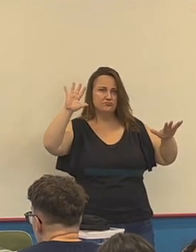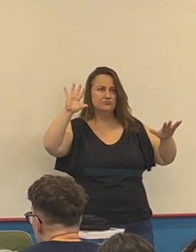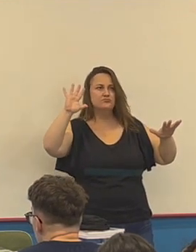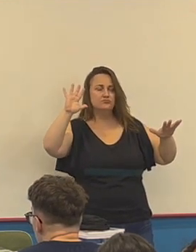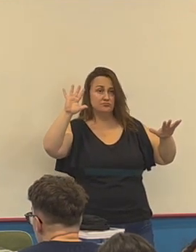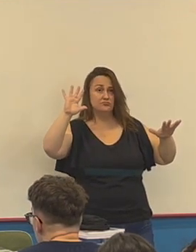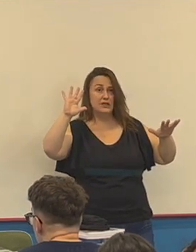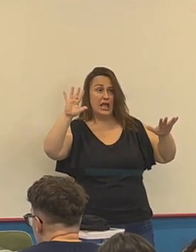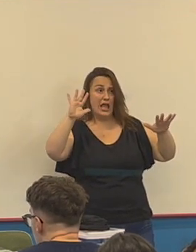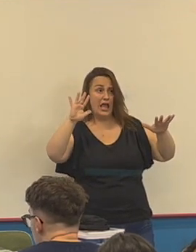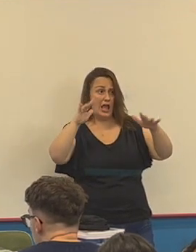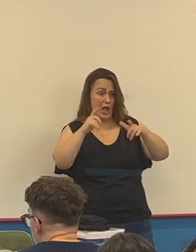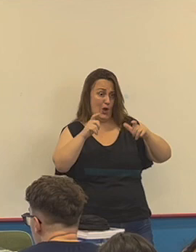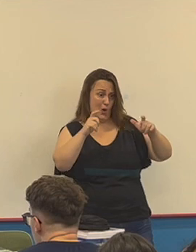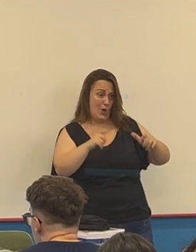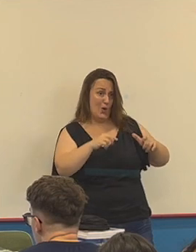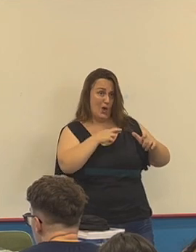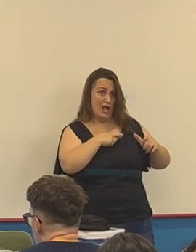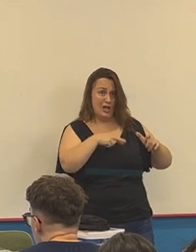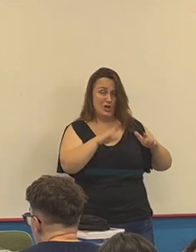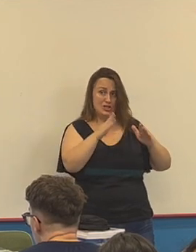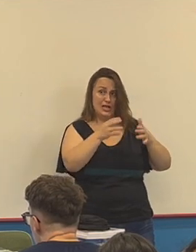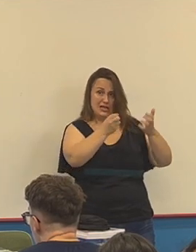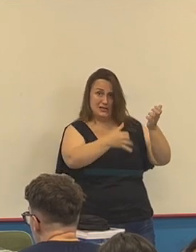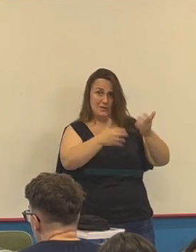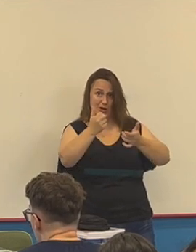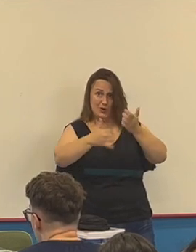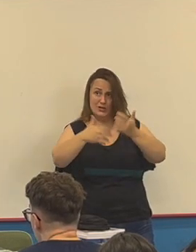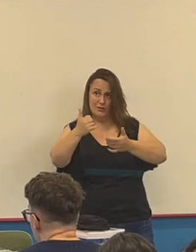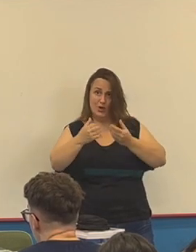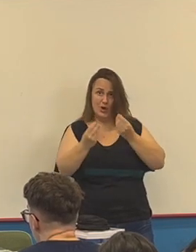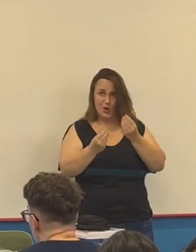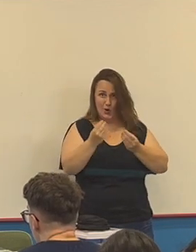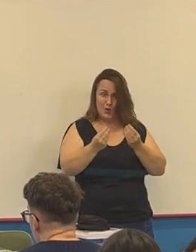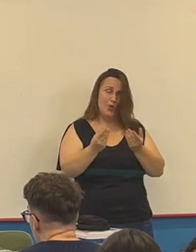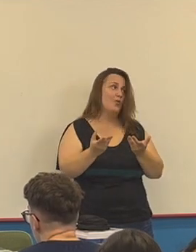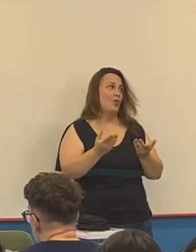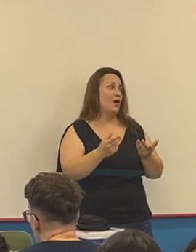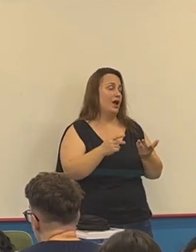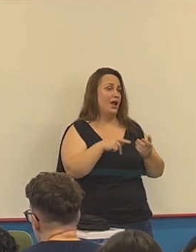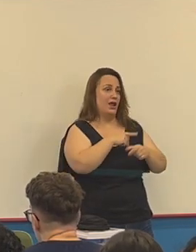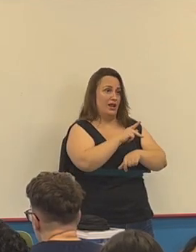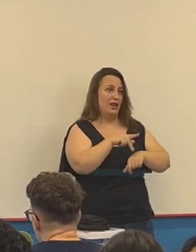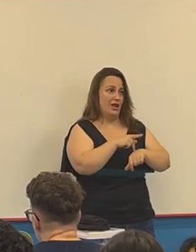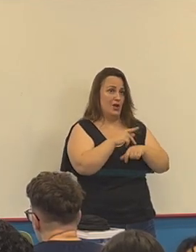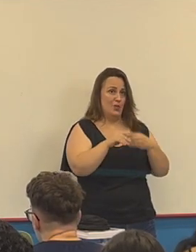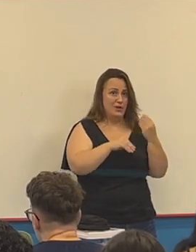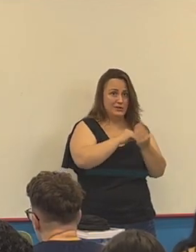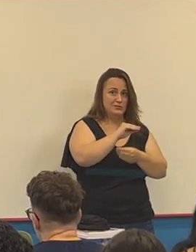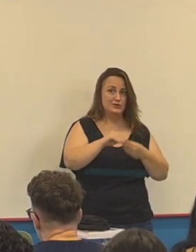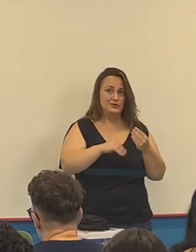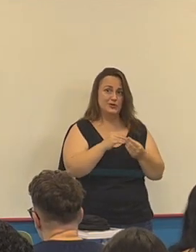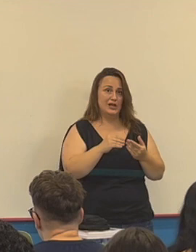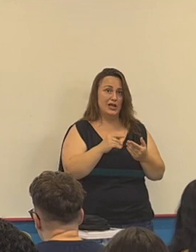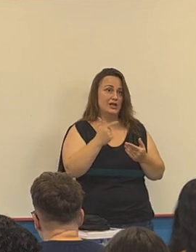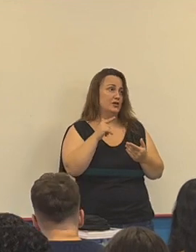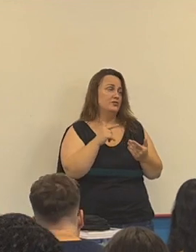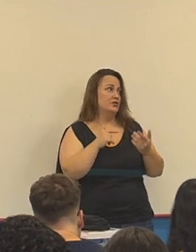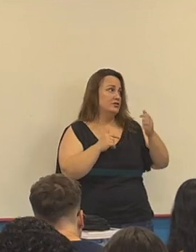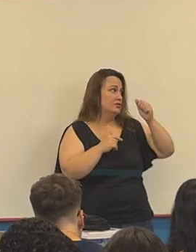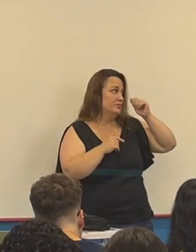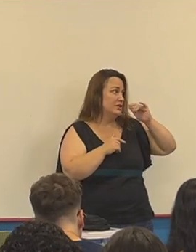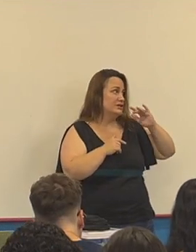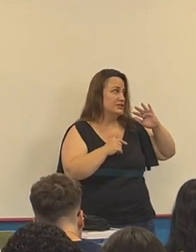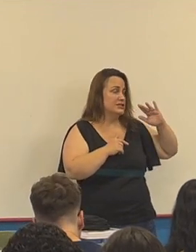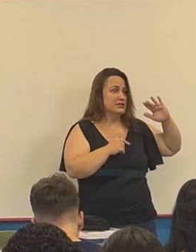espaço bem religioso, que eu já expliquei aquela coisa do país mestiço, né? E no outro, não. No outro, ele está simplesmente pensando na